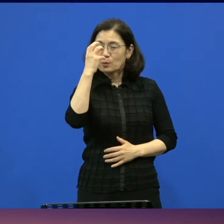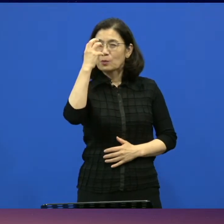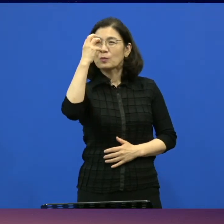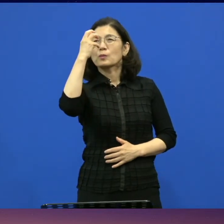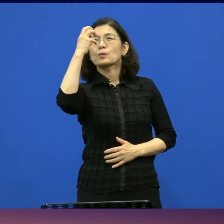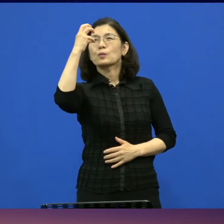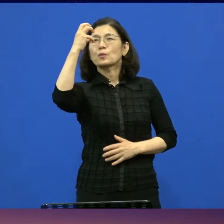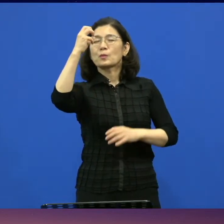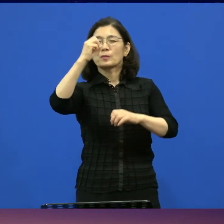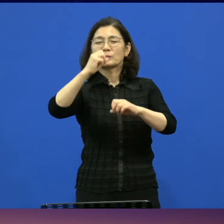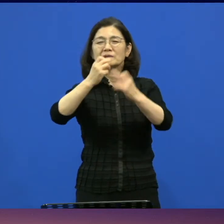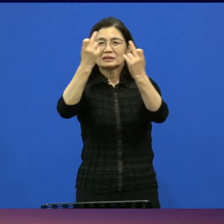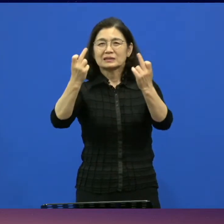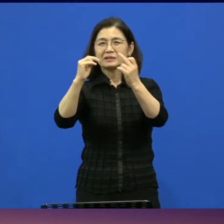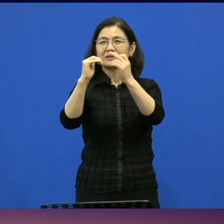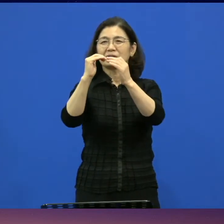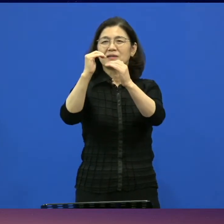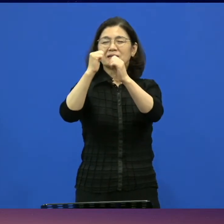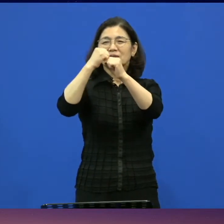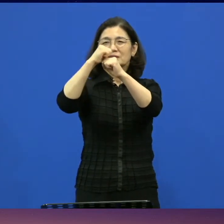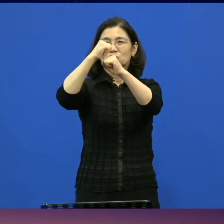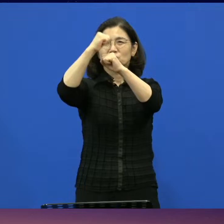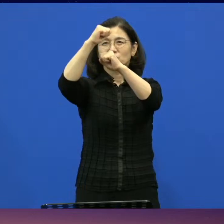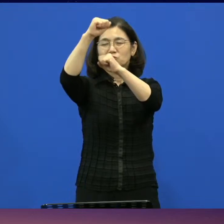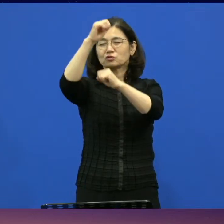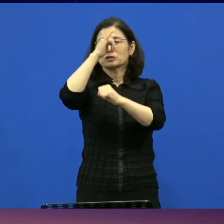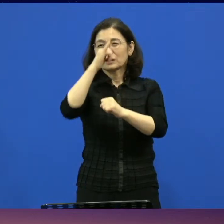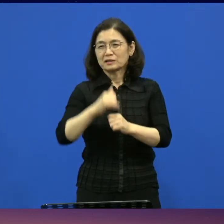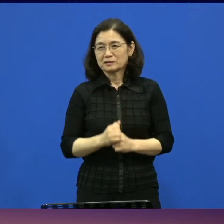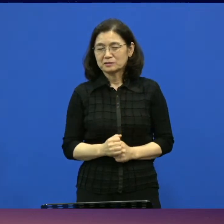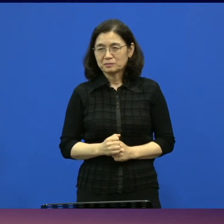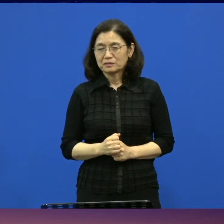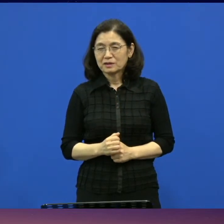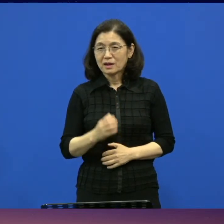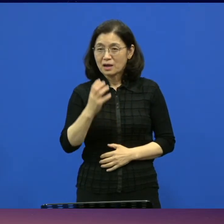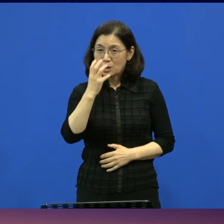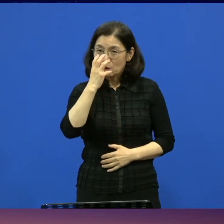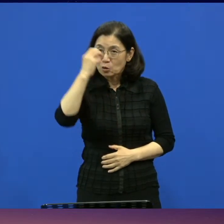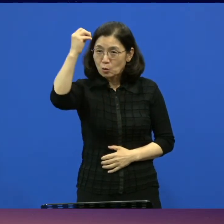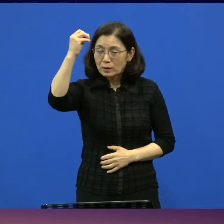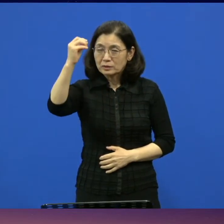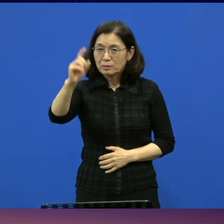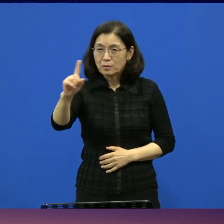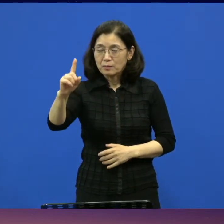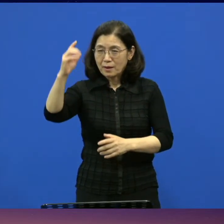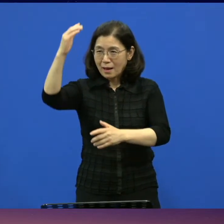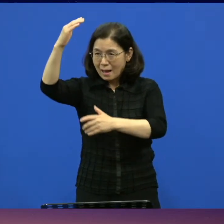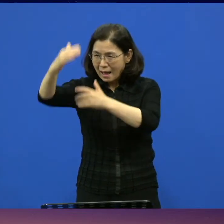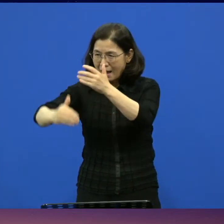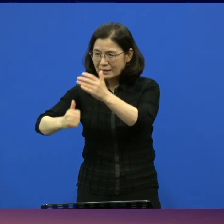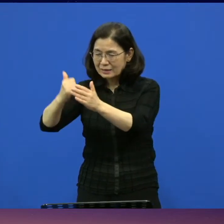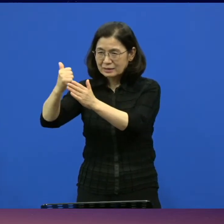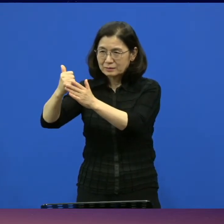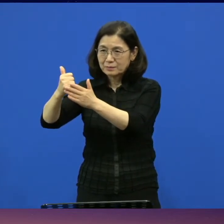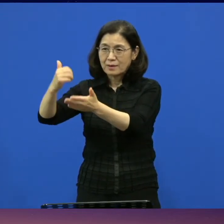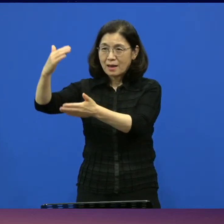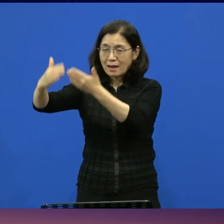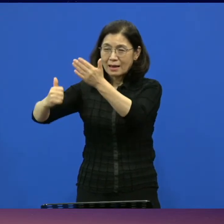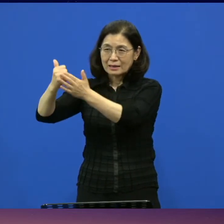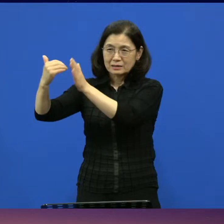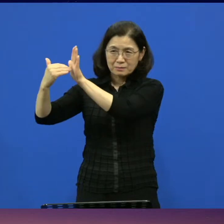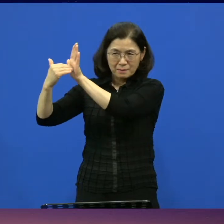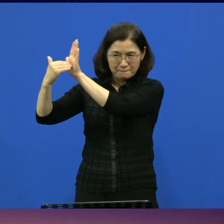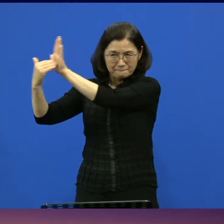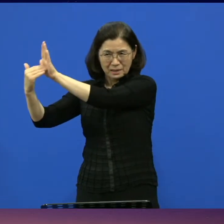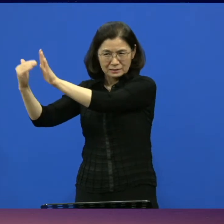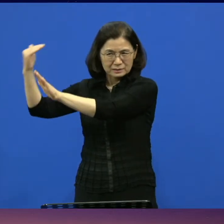거예요. 그 길에 하나님이 오신단 말이에요. 이 교만은 하나님을 오시지 못하도록 가로막는 최대